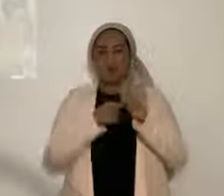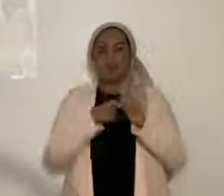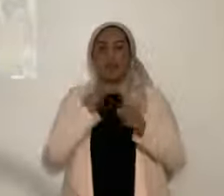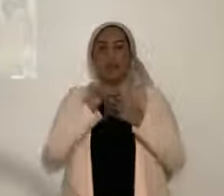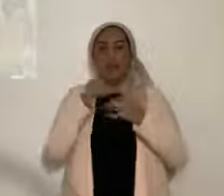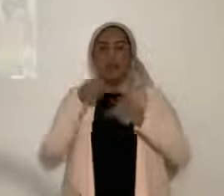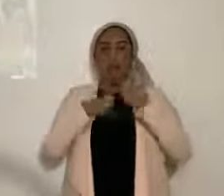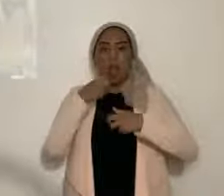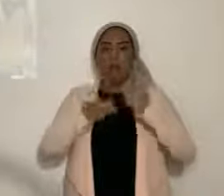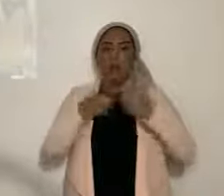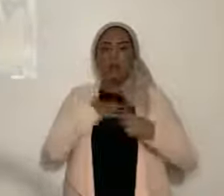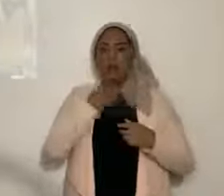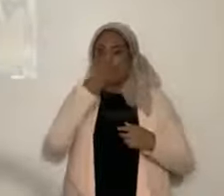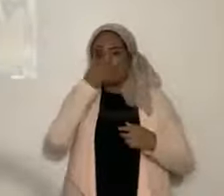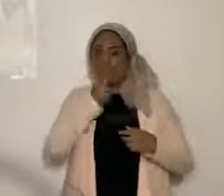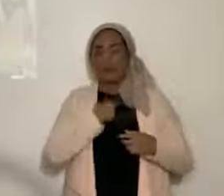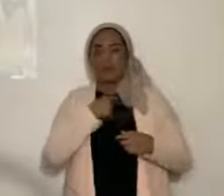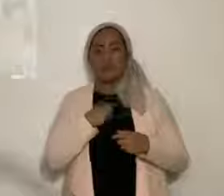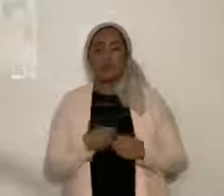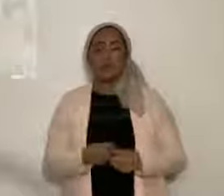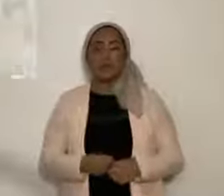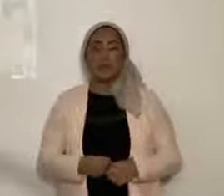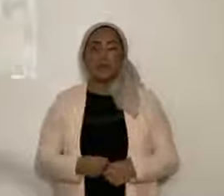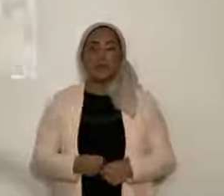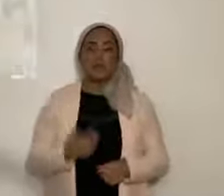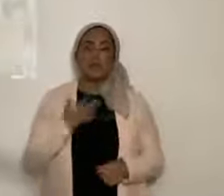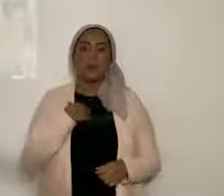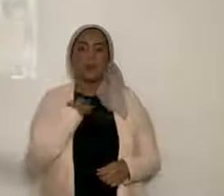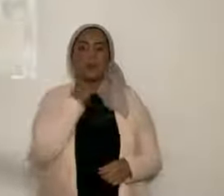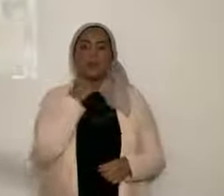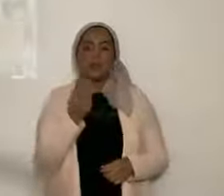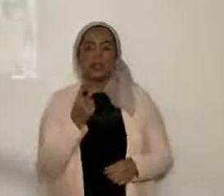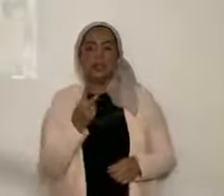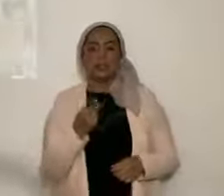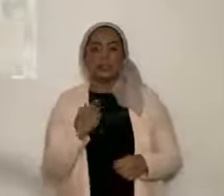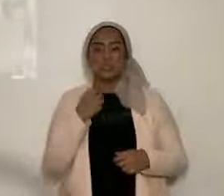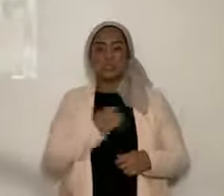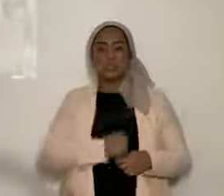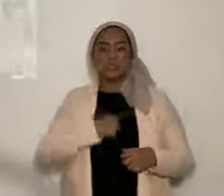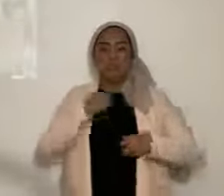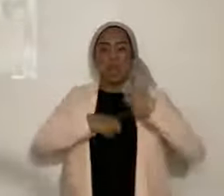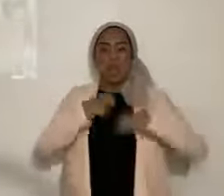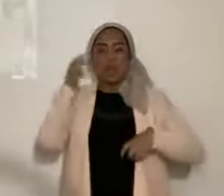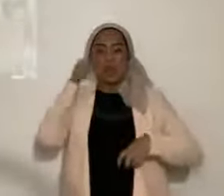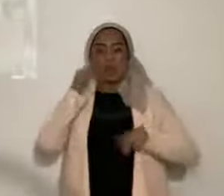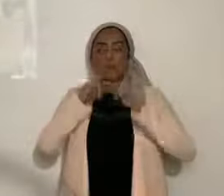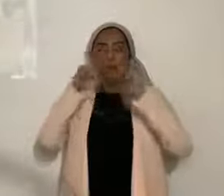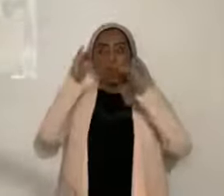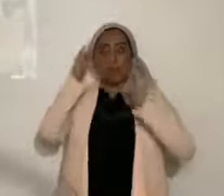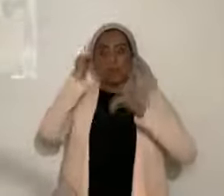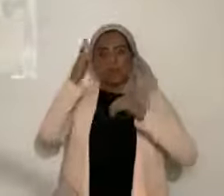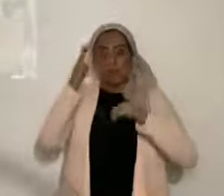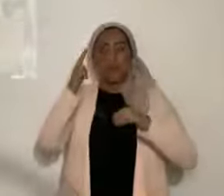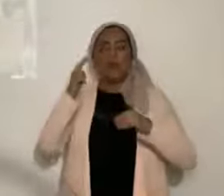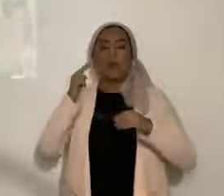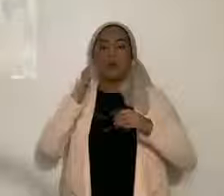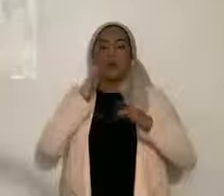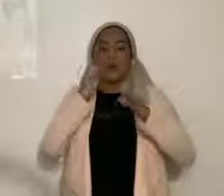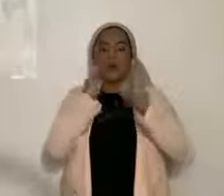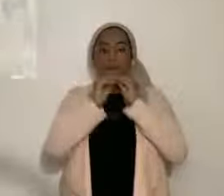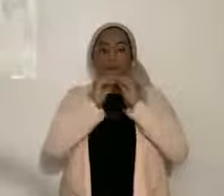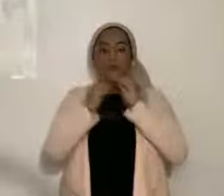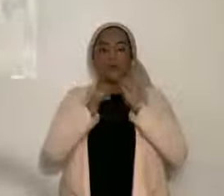me provocó una sinusitis. Y por eso quedé con esta voz así. Pero bueno, primeramente el Eterno, ya me estoy tratando, pero primeramente el